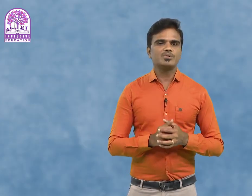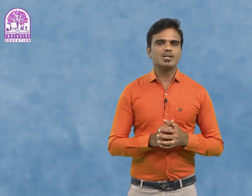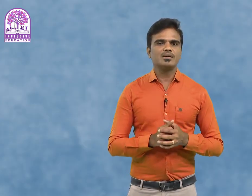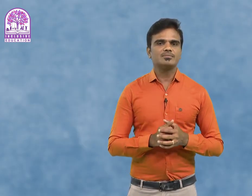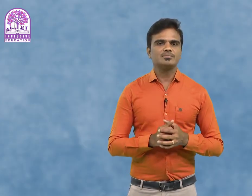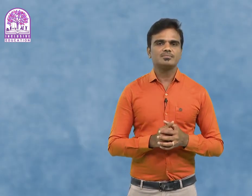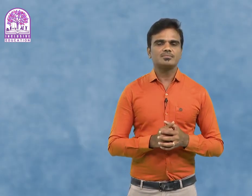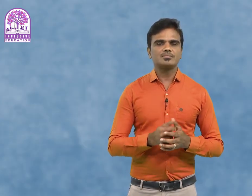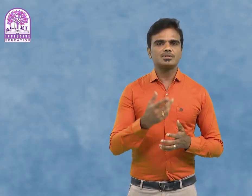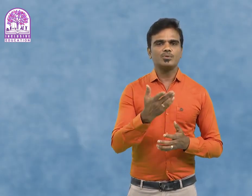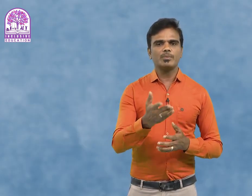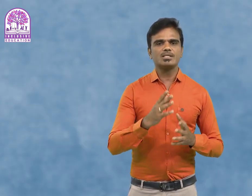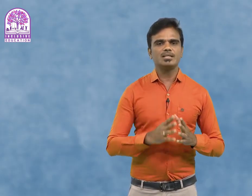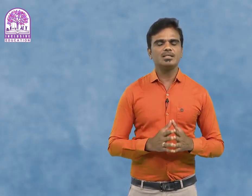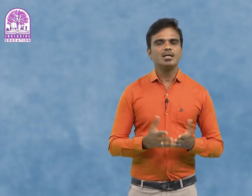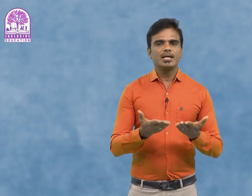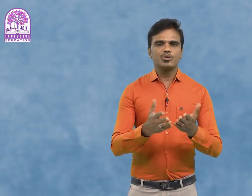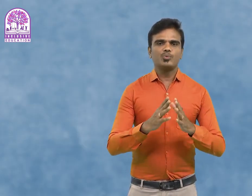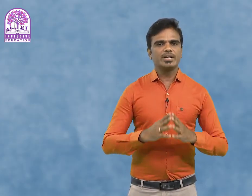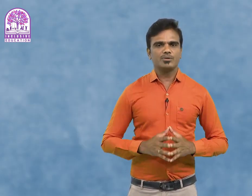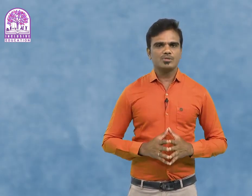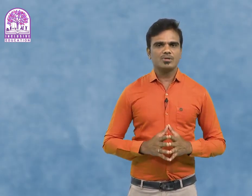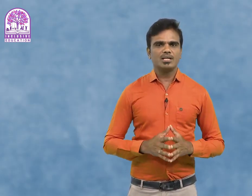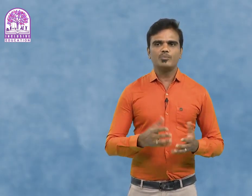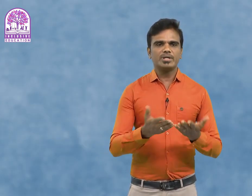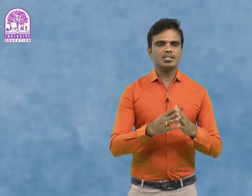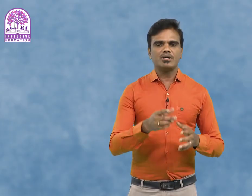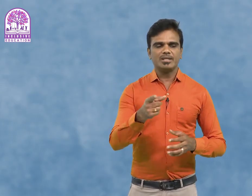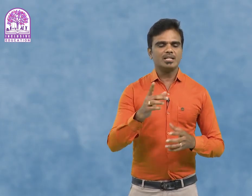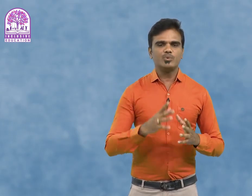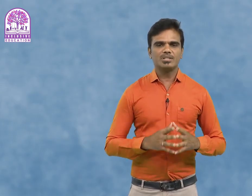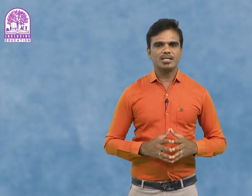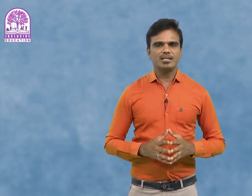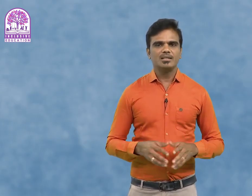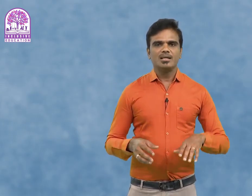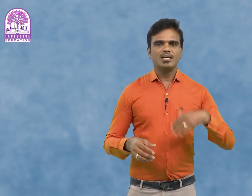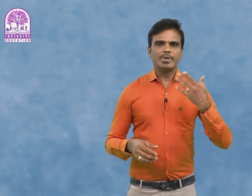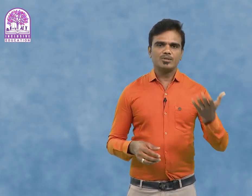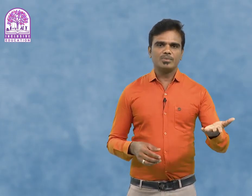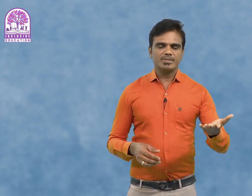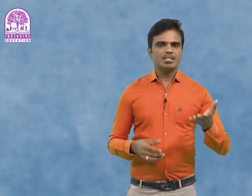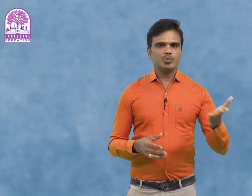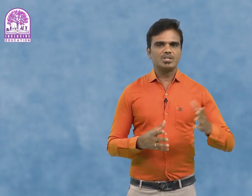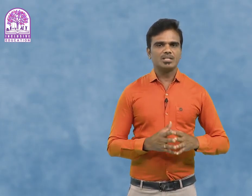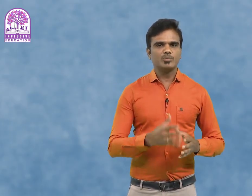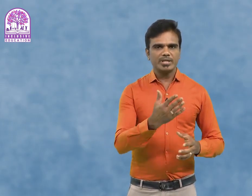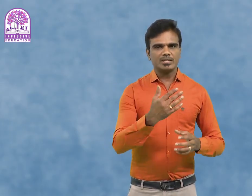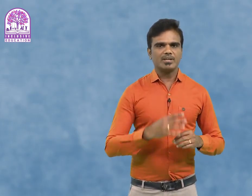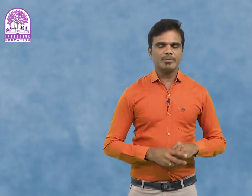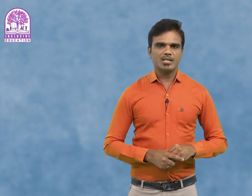சொல்லலாம், உங்கள் பசங்கள்கிட்ட ஏதோ புக் எடுக்கணும்னு வச்சுக்கோங்களேன், புக் எடுத்துருவா அப்படின்னா அந்த புக்கு தெரியல, இல்லை பக்கத்து ரூமில் வந்து அந்த புக் இருக்குது, அந்த புக் எடுத்துருவாங்க அப்படின்னு நீங்கள்